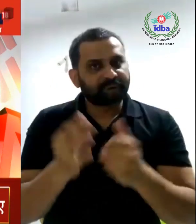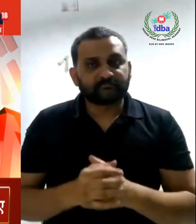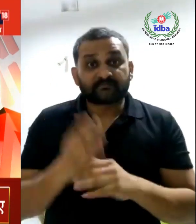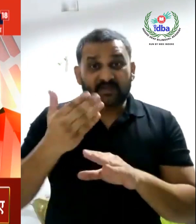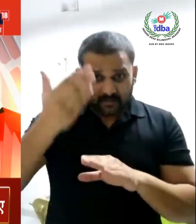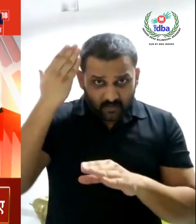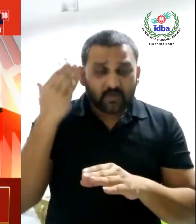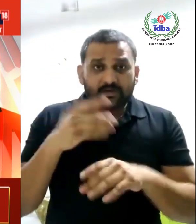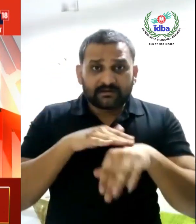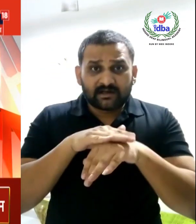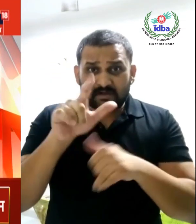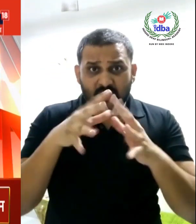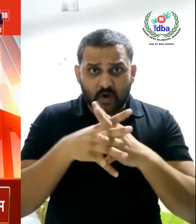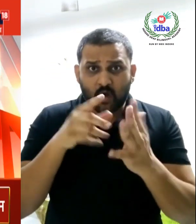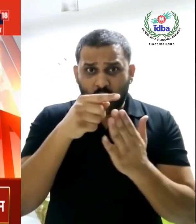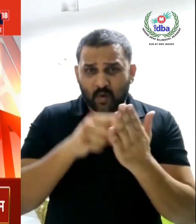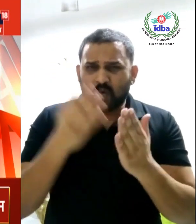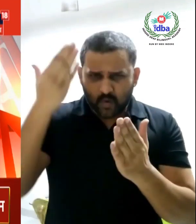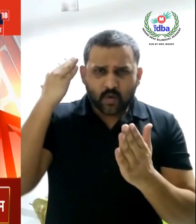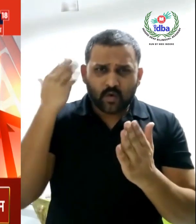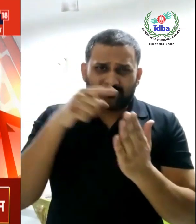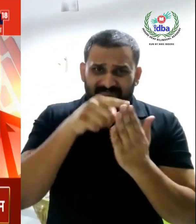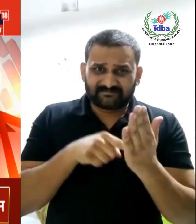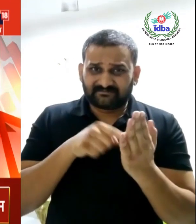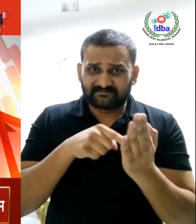पहले विभिन्न लेबर लॉज के अंतर्गत